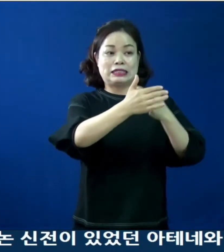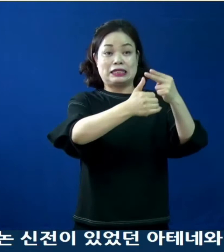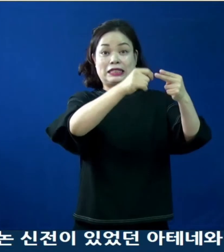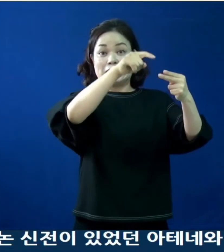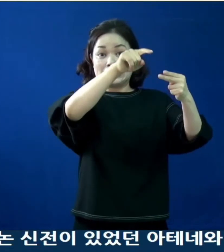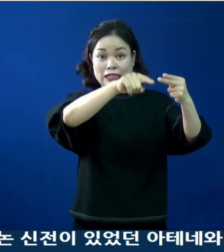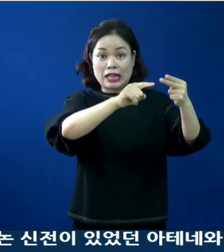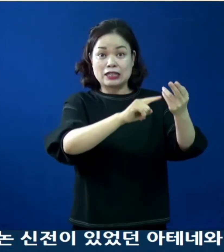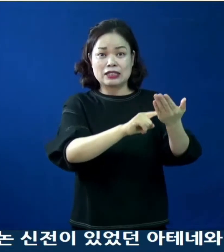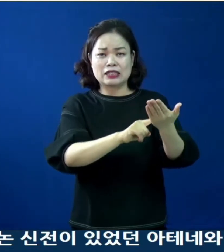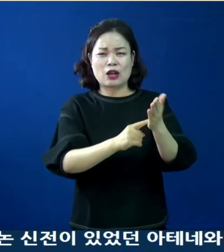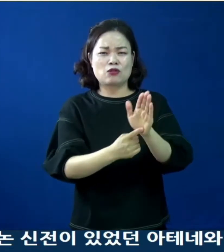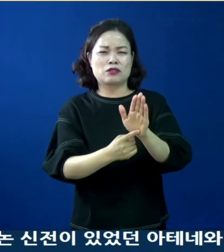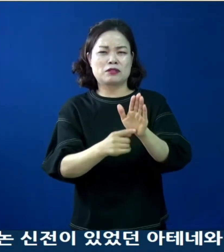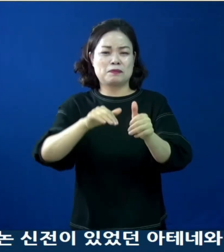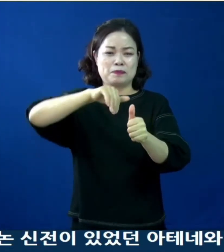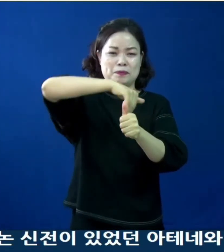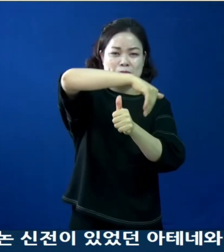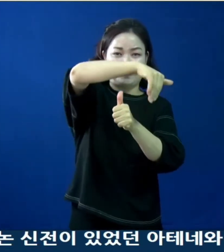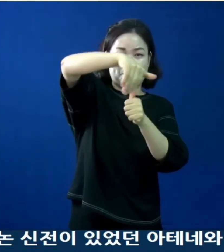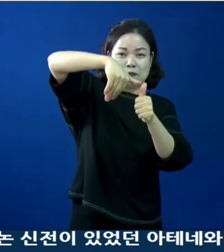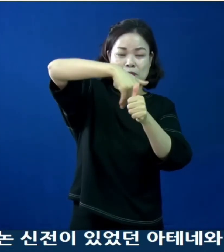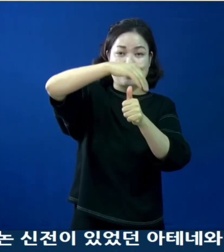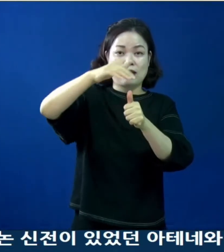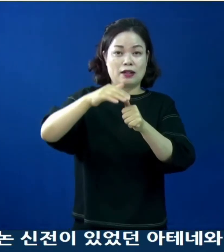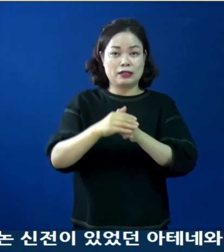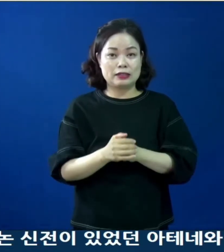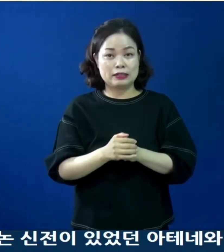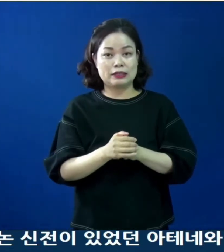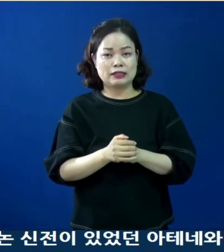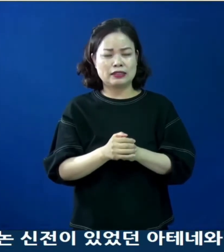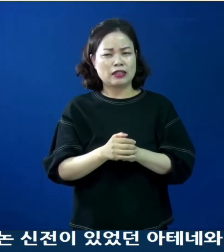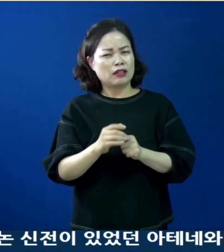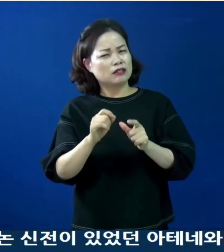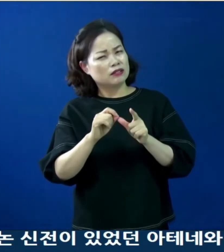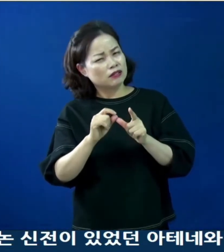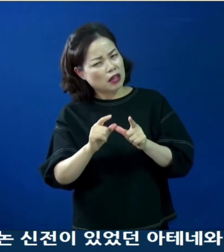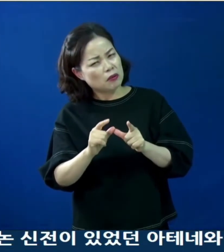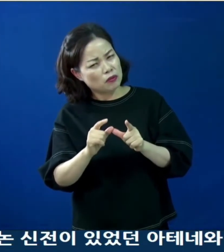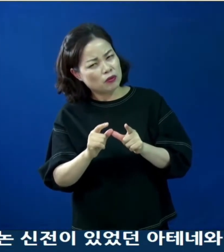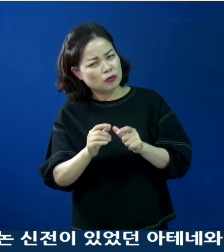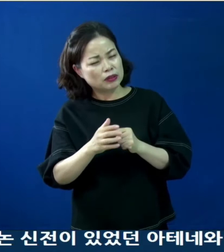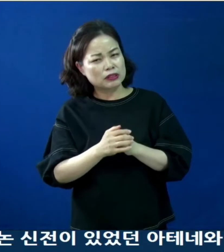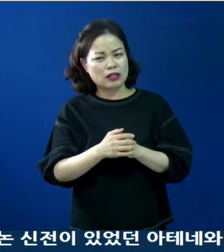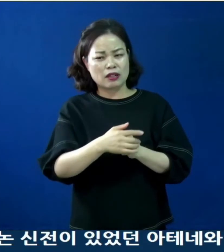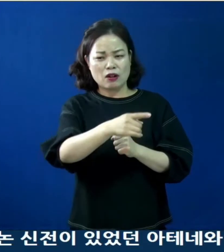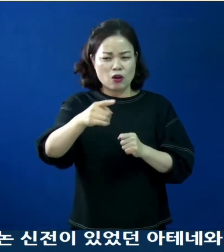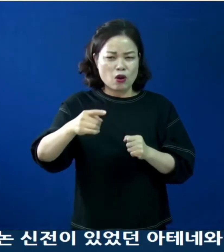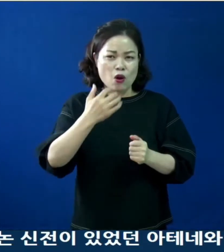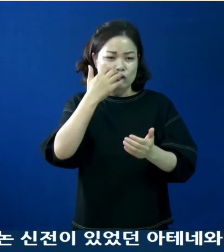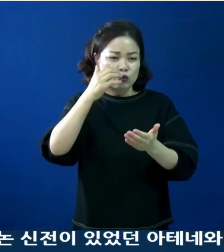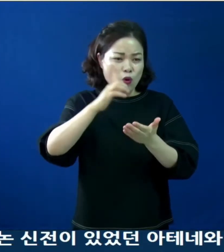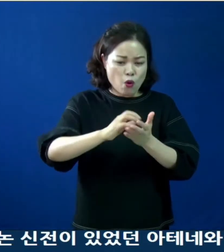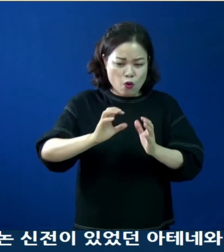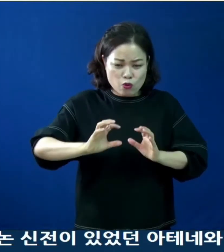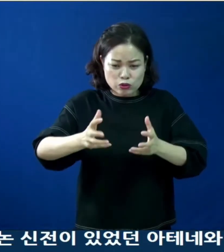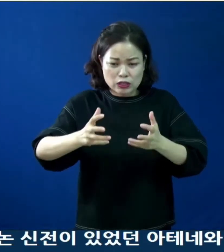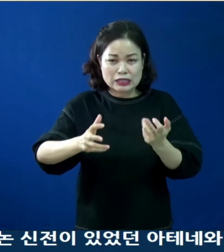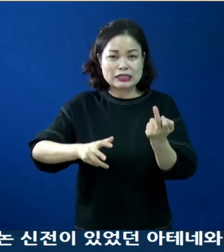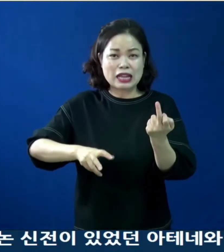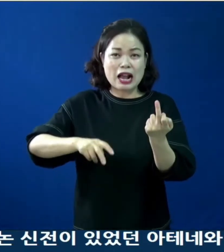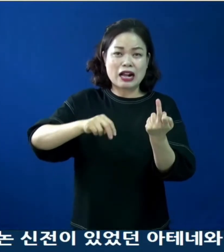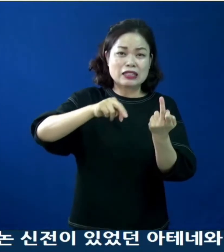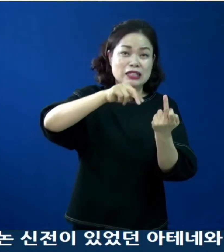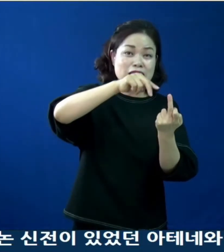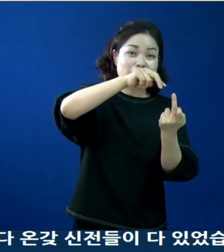곳에도 나오는 배경입니다. 시치푸스 신화라는 거 혹시 기억 아마 대부분 하실 거예요. 막 돌 굴려가지고 산까지